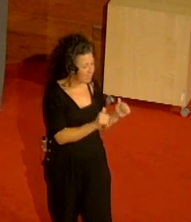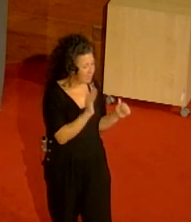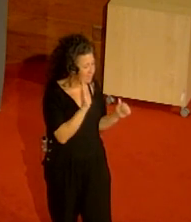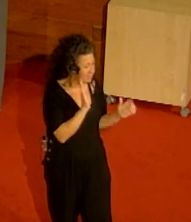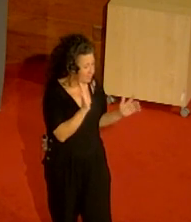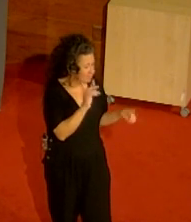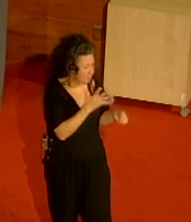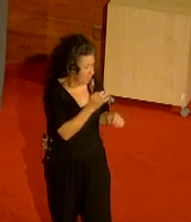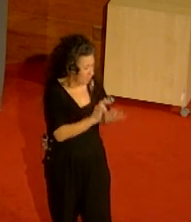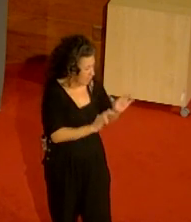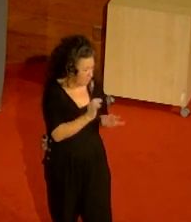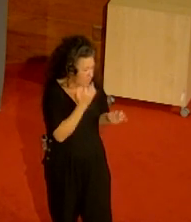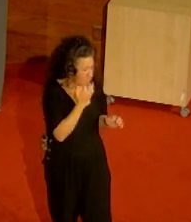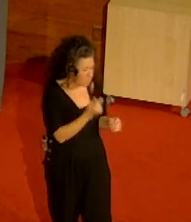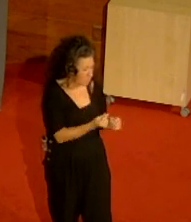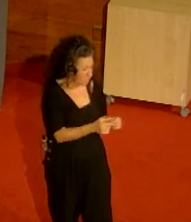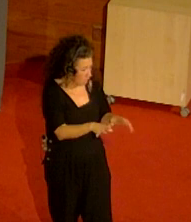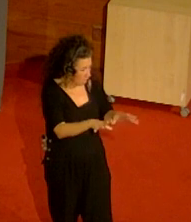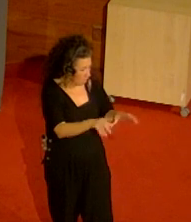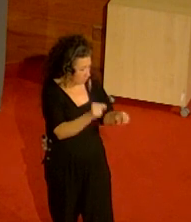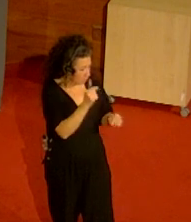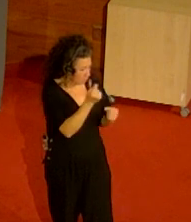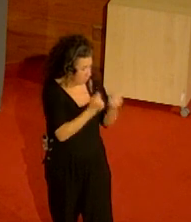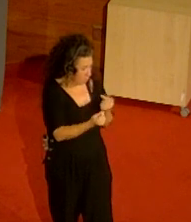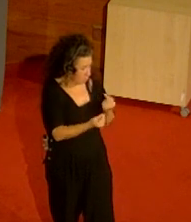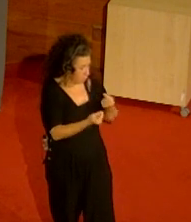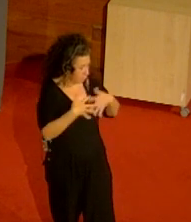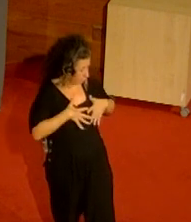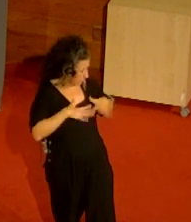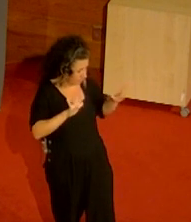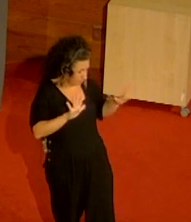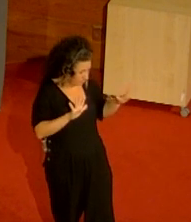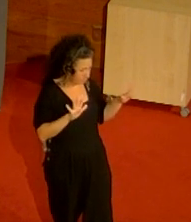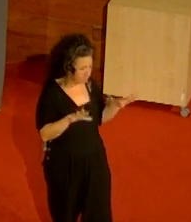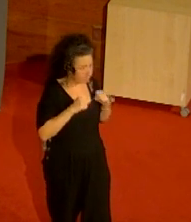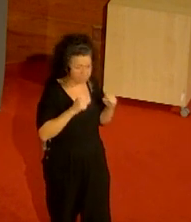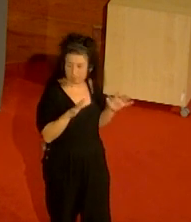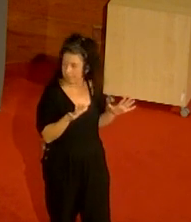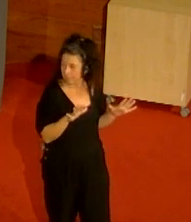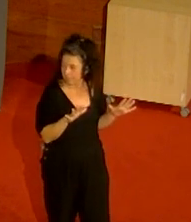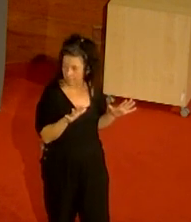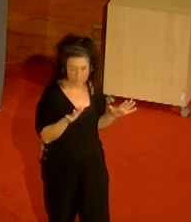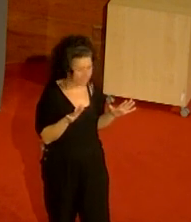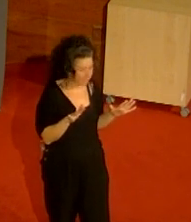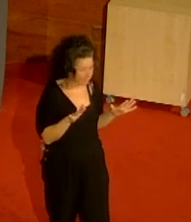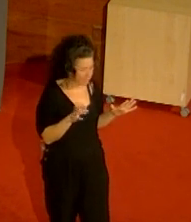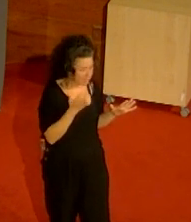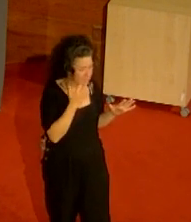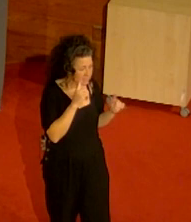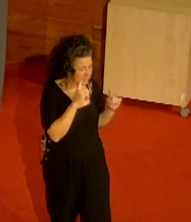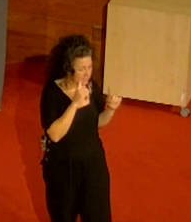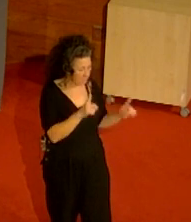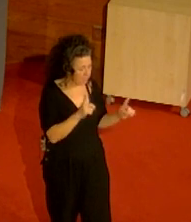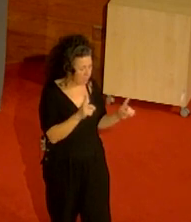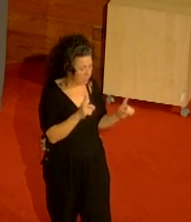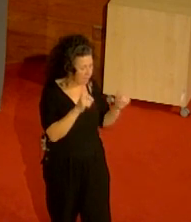era... Y un despliegue ahí. Entonces pensé, bueno, es que si algún día amenaza la extinción de la humanidad, digo, ahí estarán Médicos